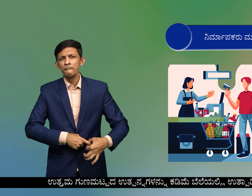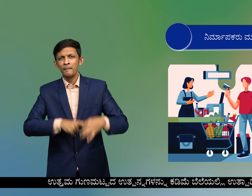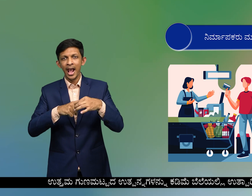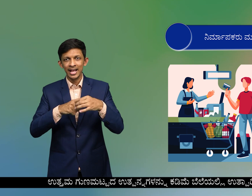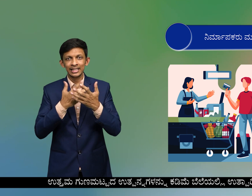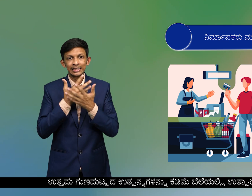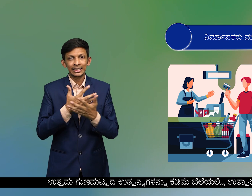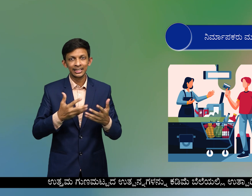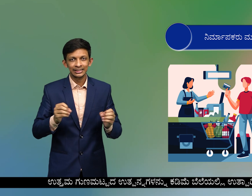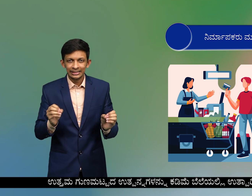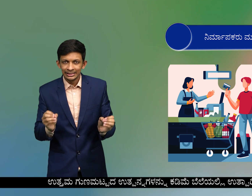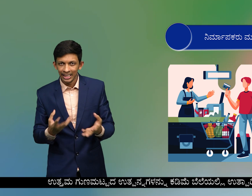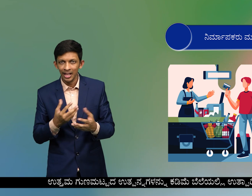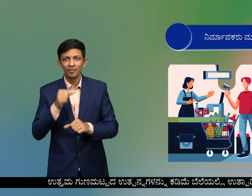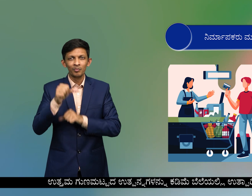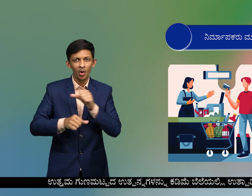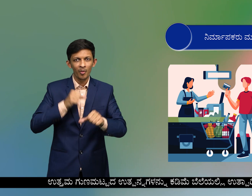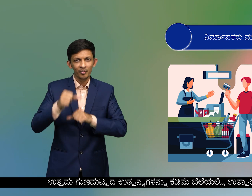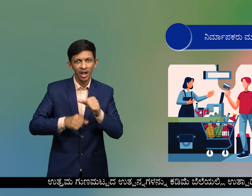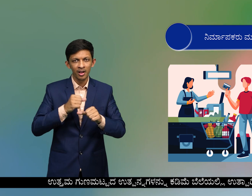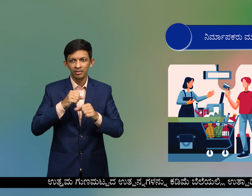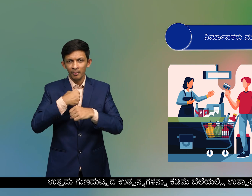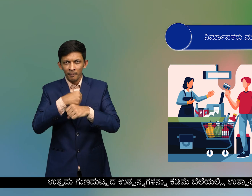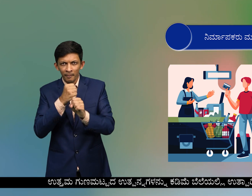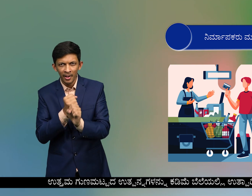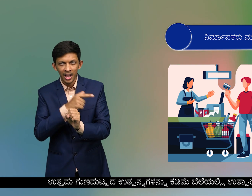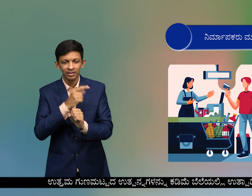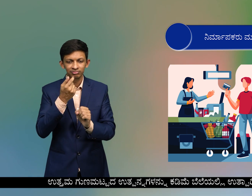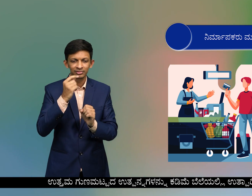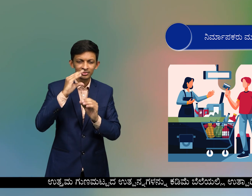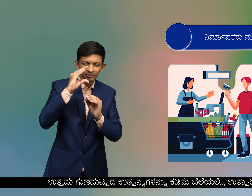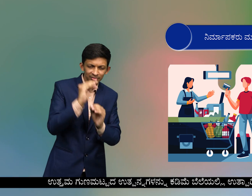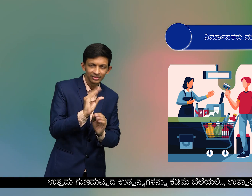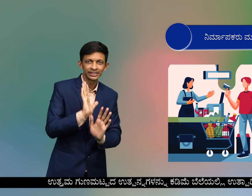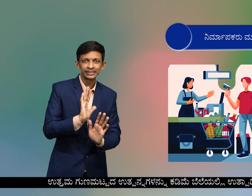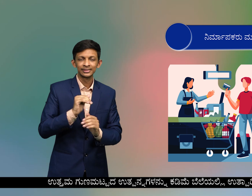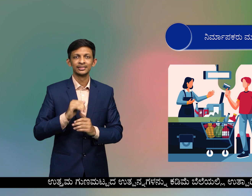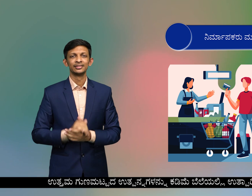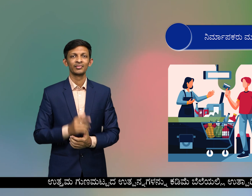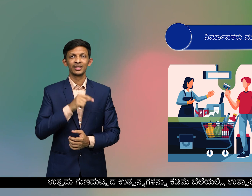ಉತ್ತಮ ಗುಣಮಟ್ಟದ ಉತ್ಪನ್ನಗಳನ್ನು ಕಡಿಮೆ ಬೆಲೆಯಲ್ಲಿ ಉತ್ಪಾದಿಸಲಾಗುತ್ತದೆ.